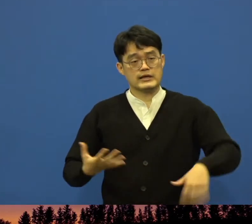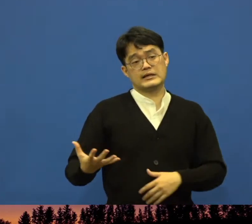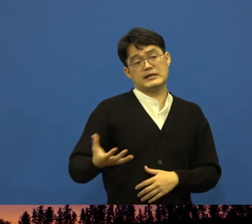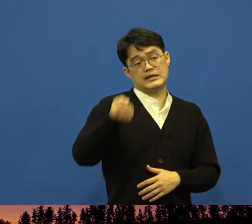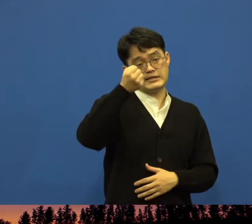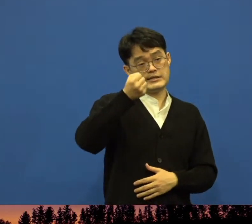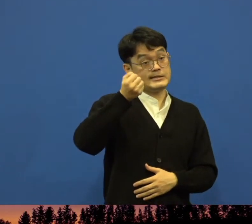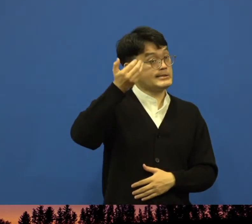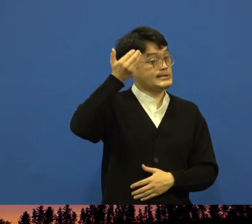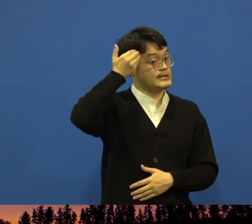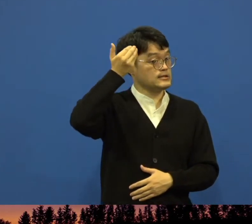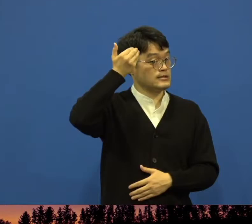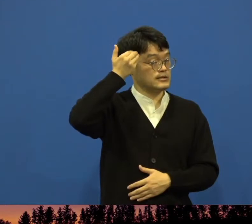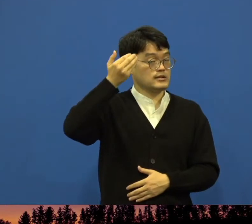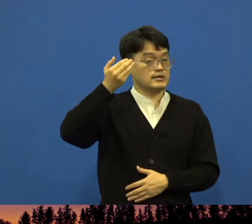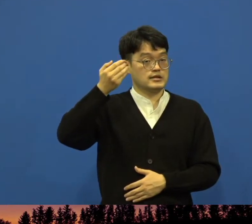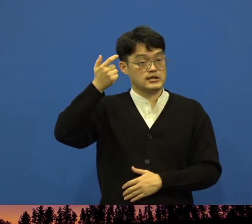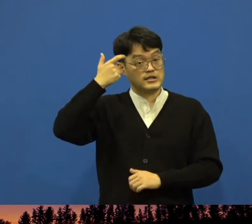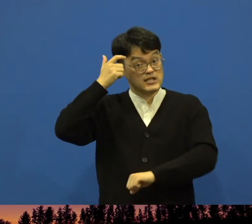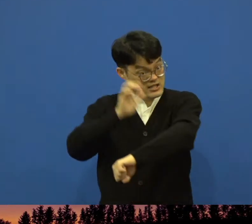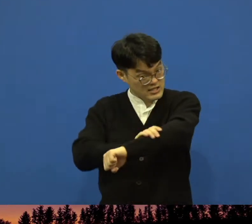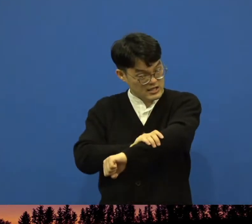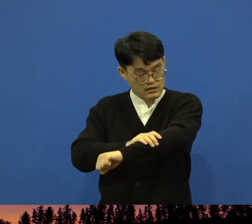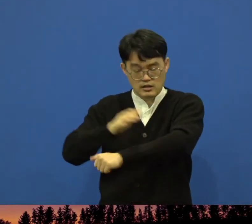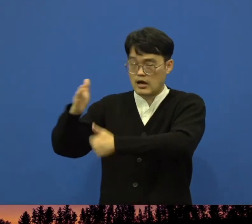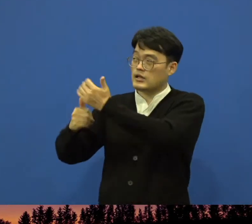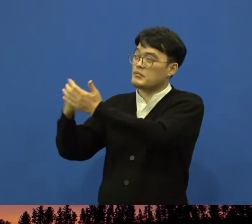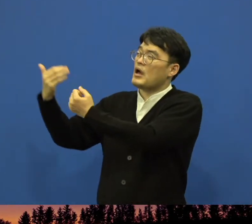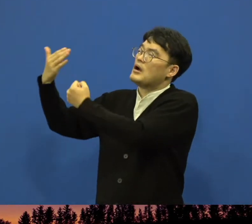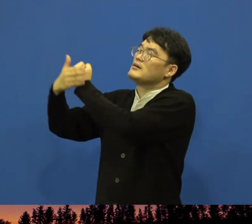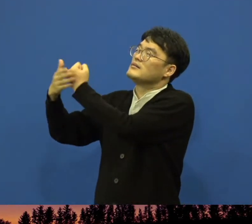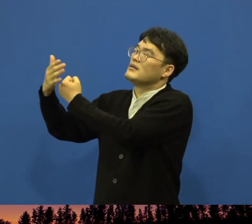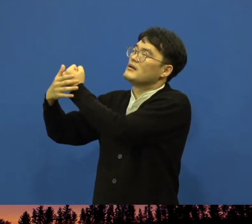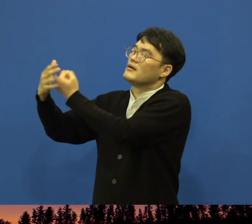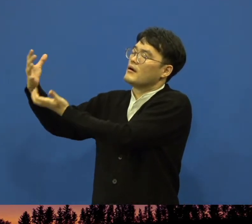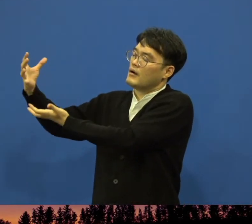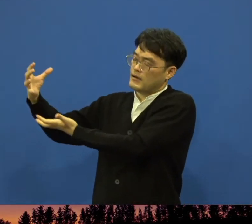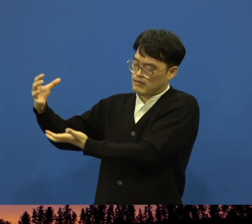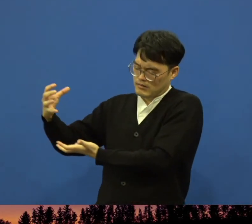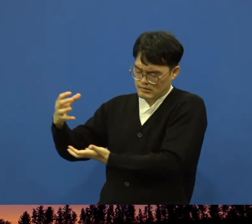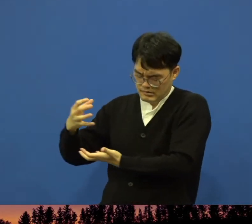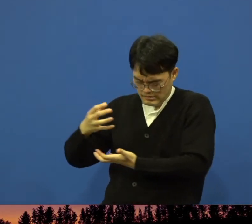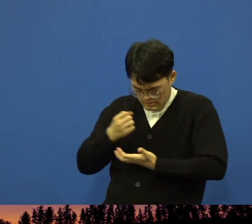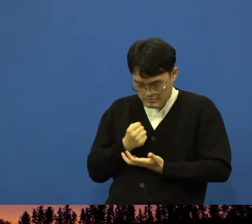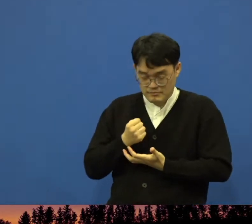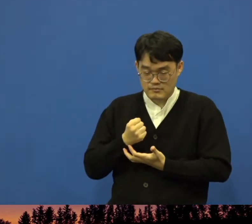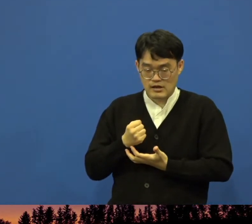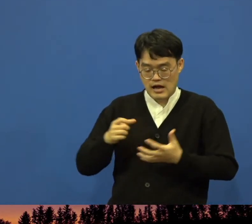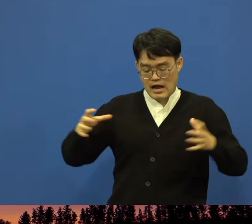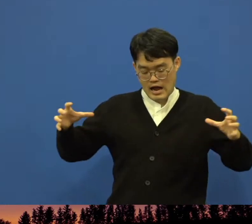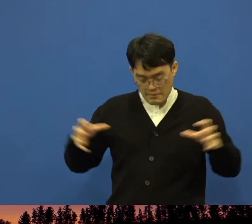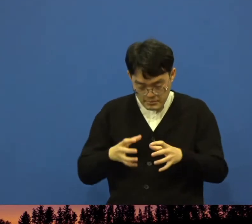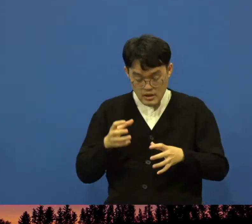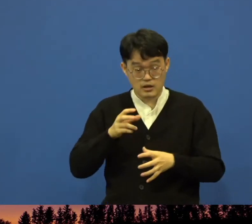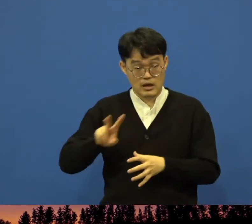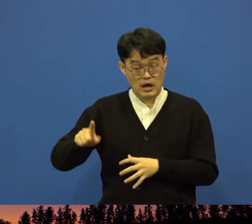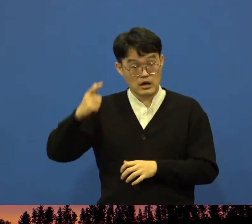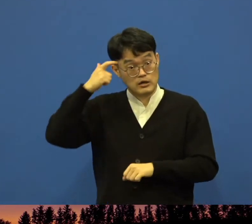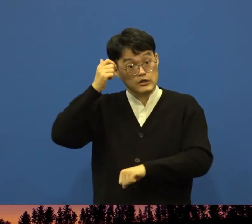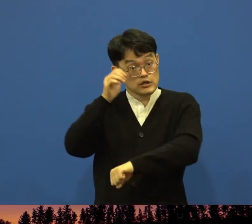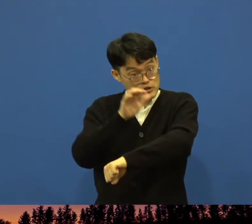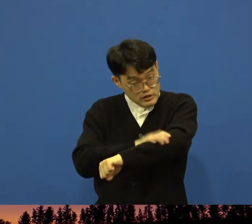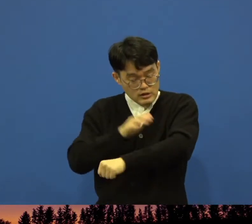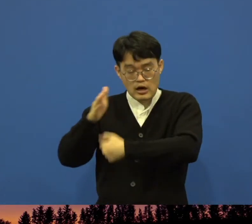지성에 하나님의 은혜가 임해야 돼요. 성령의 기름 부심이 임해야 돼요. 은혜를 받아야 그 지성의 쓰임을 받을 수